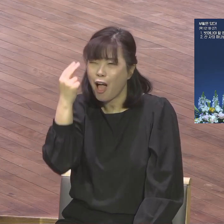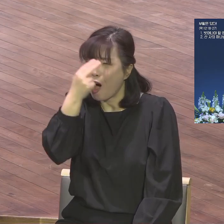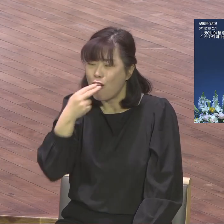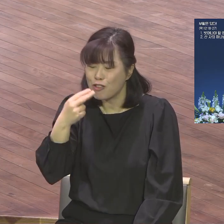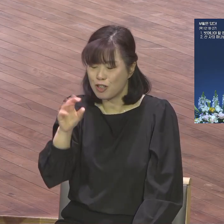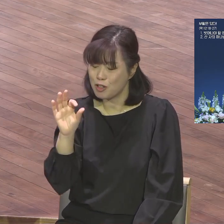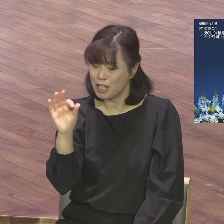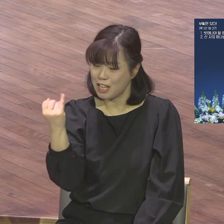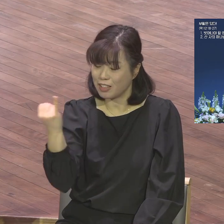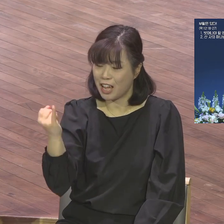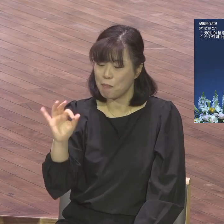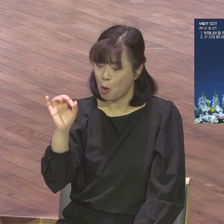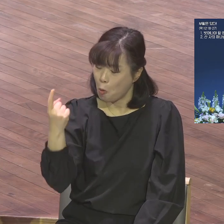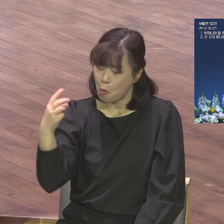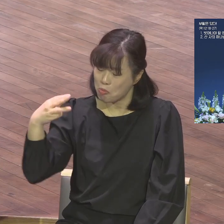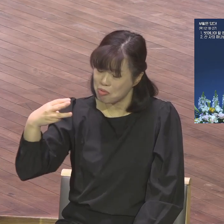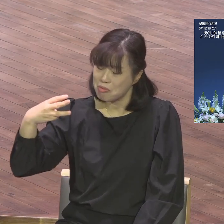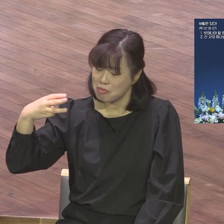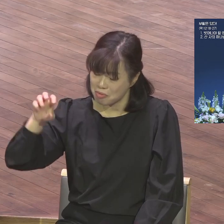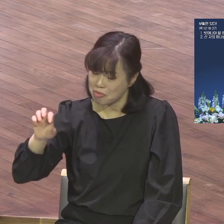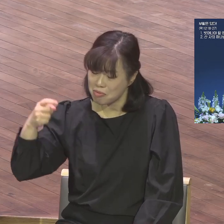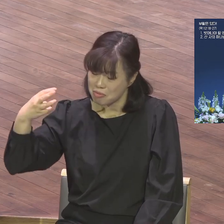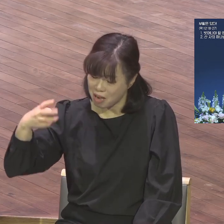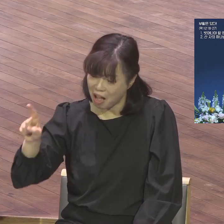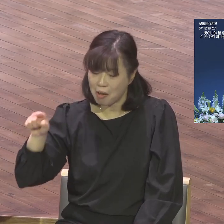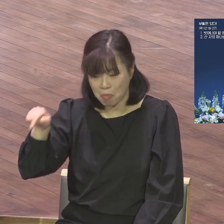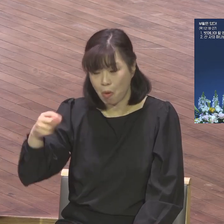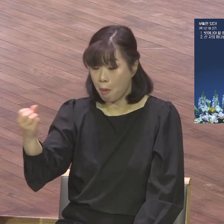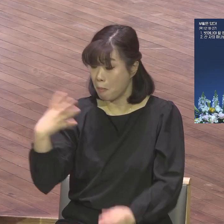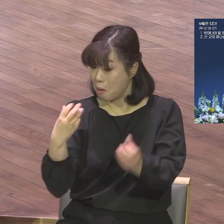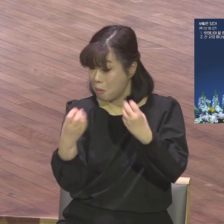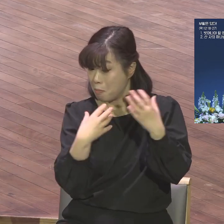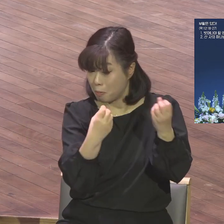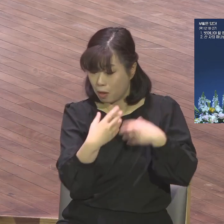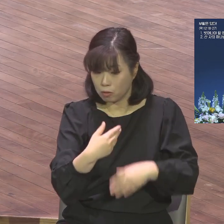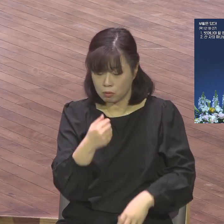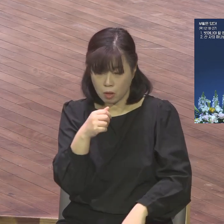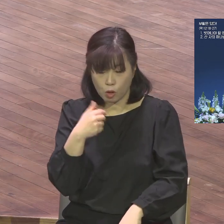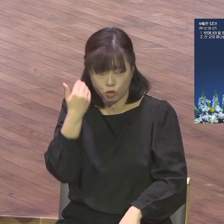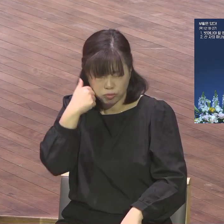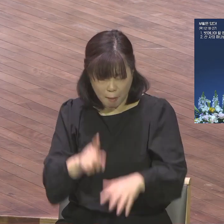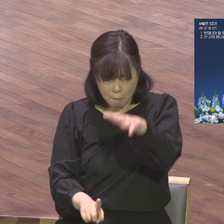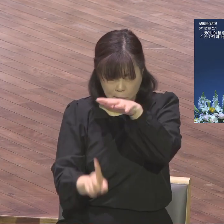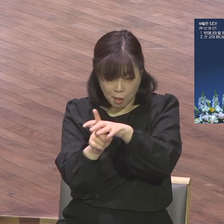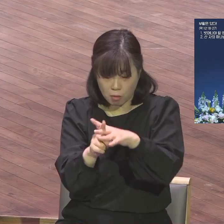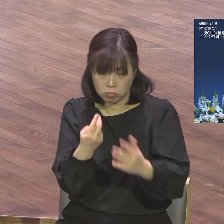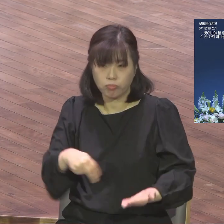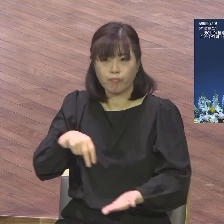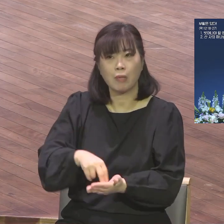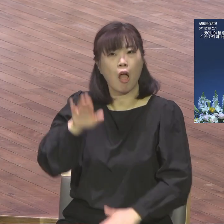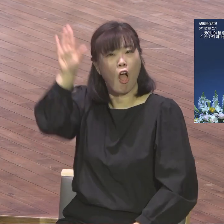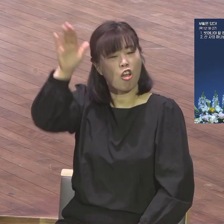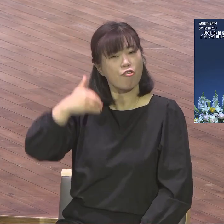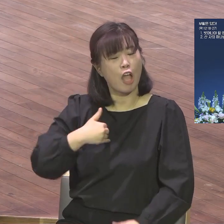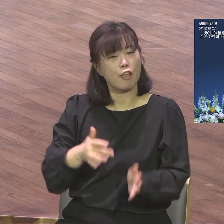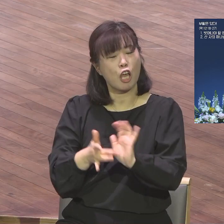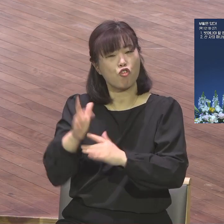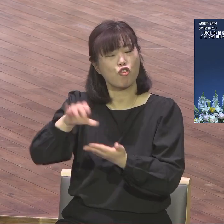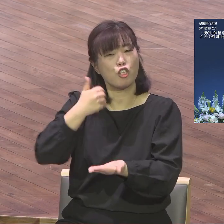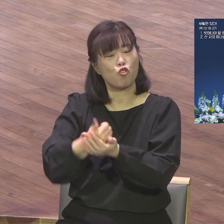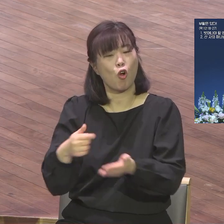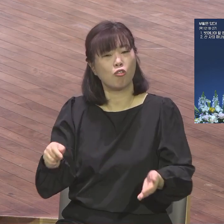이름을 다 대었습니다. 그런데 한 아이가 예수 그리스도 그랬어요. 그래 말하니까 선생님이 아니